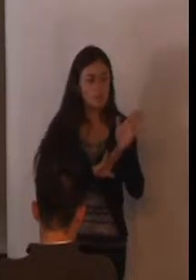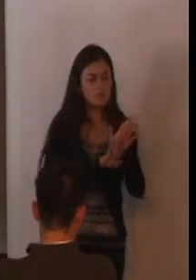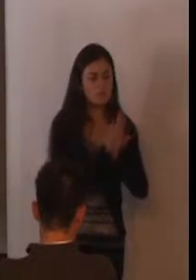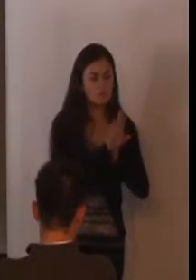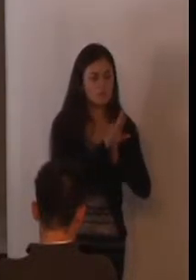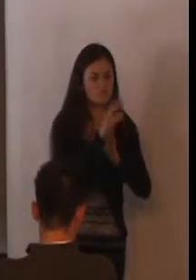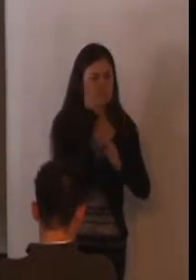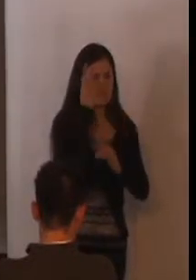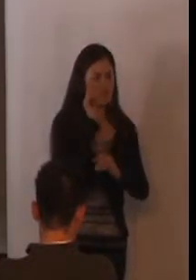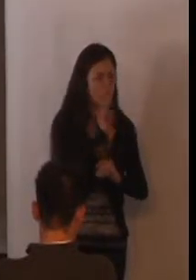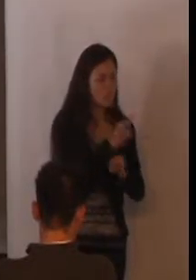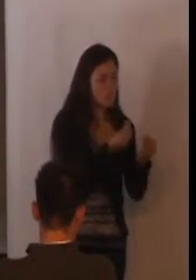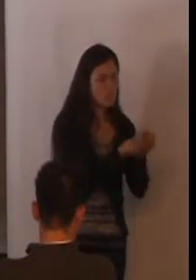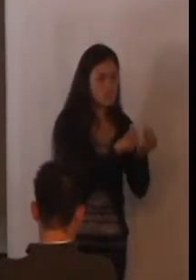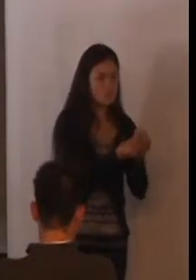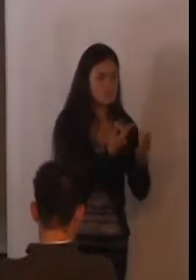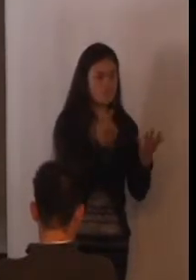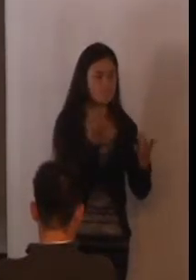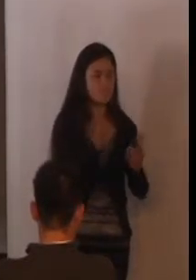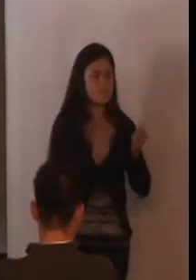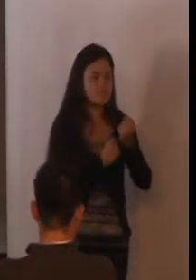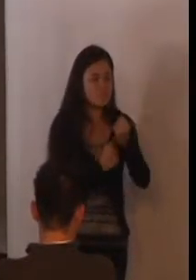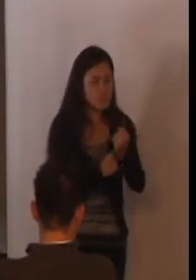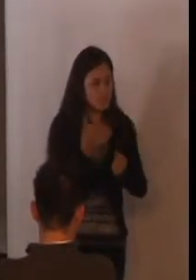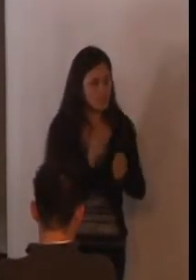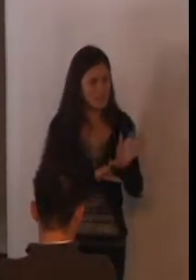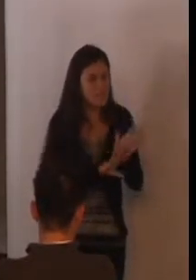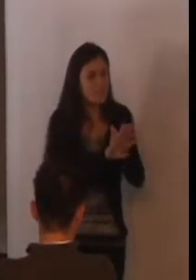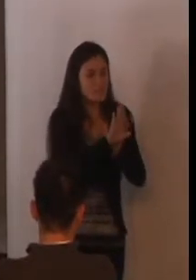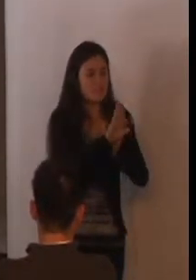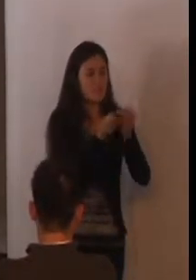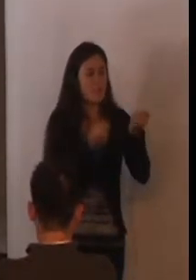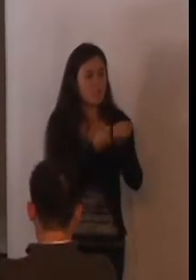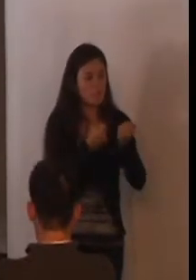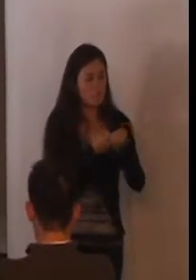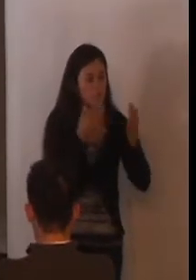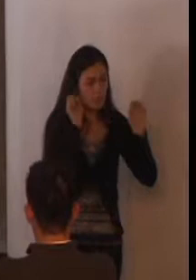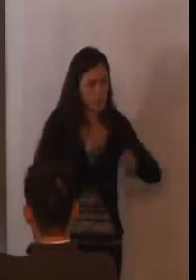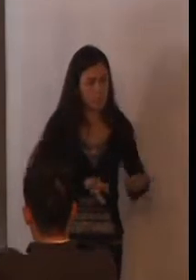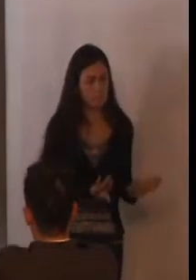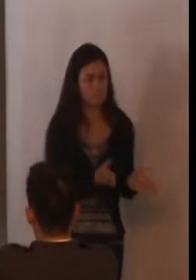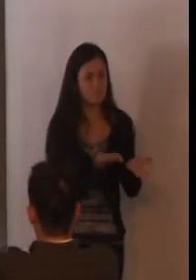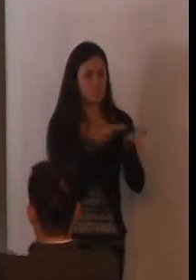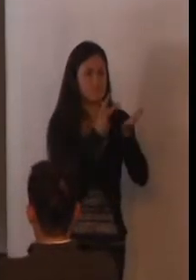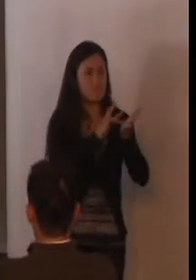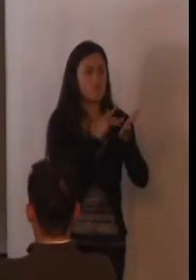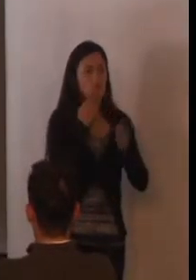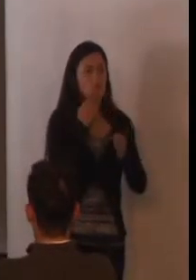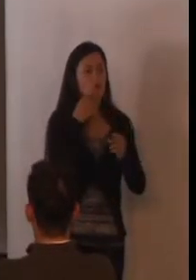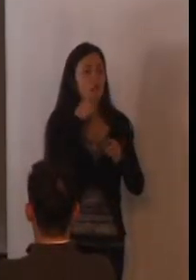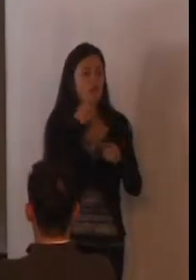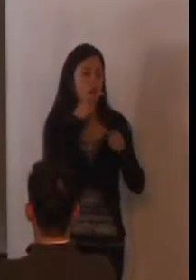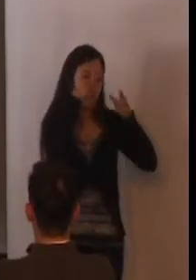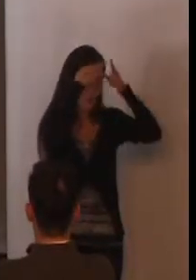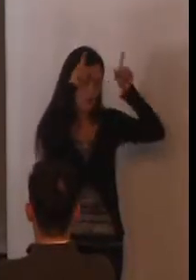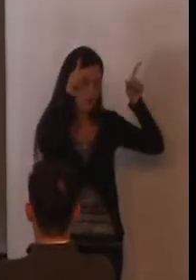una de las grandes necesidades con las cuales ellos se requieren demasiado apoyo para desarrollar tanto la parte semántica como el área gramatical